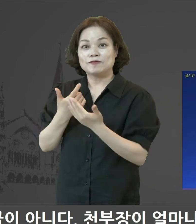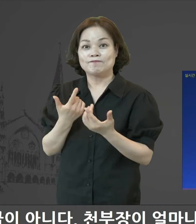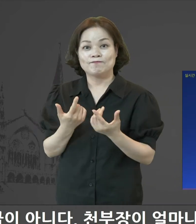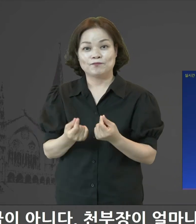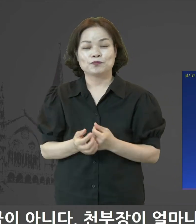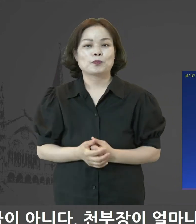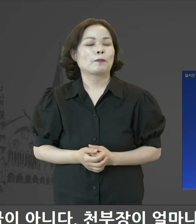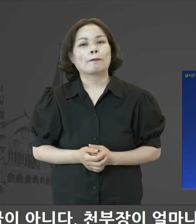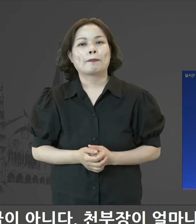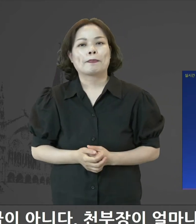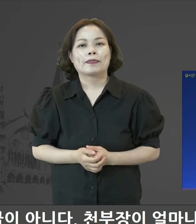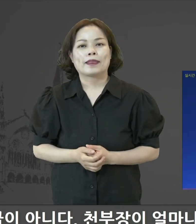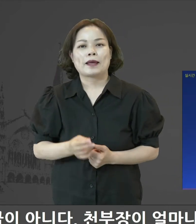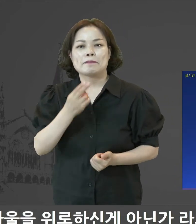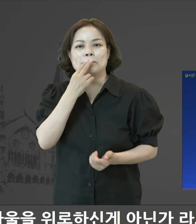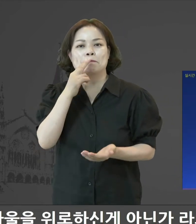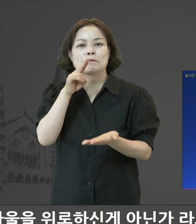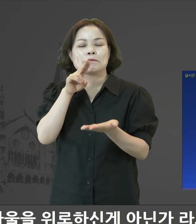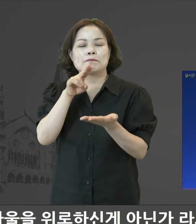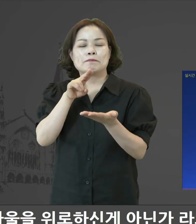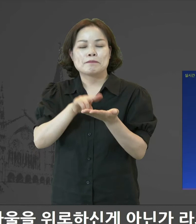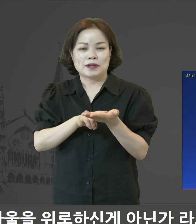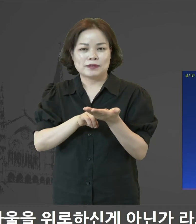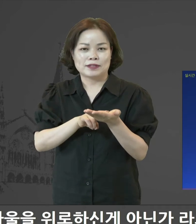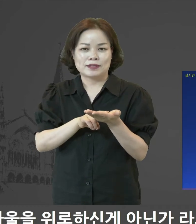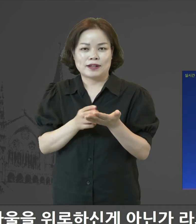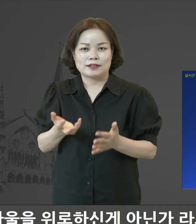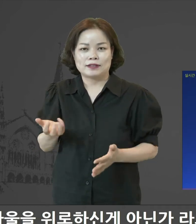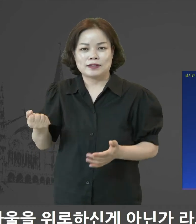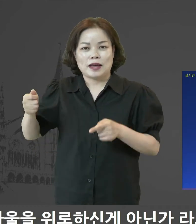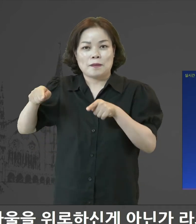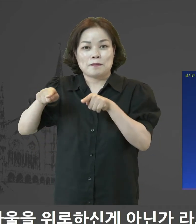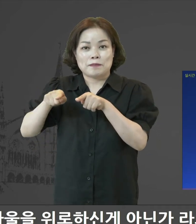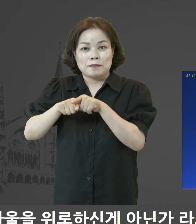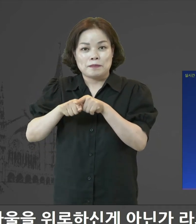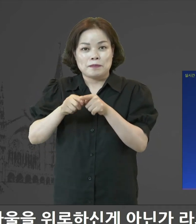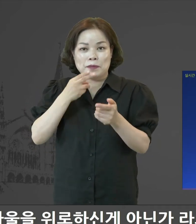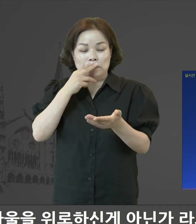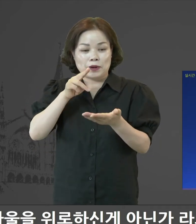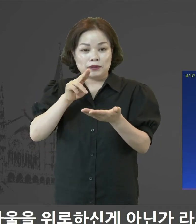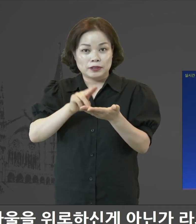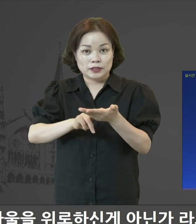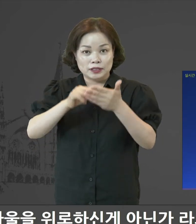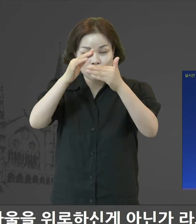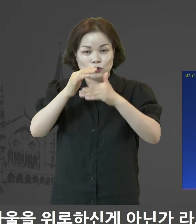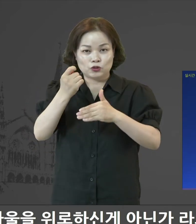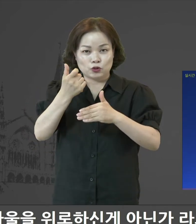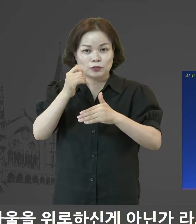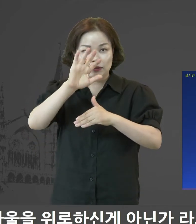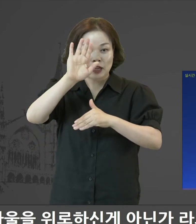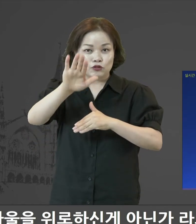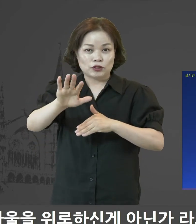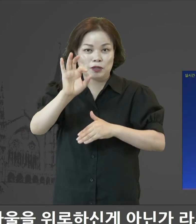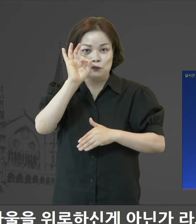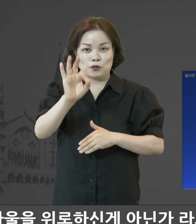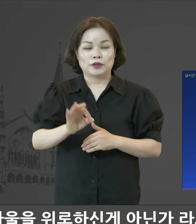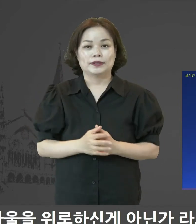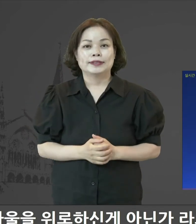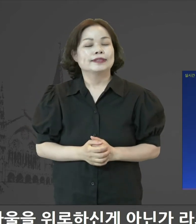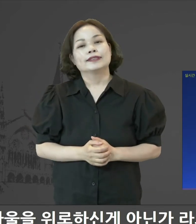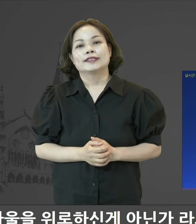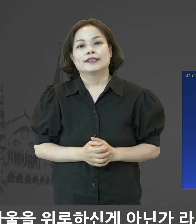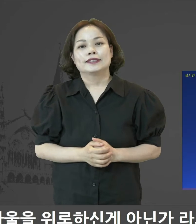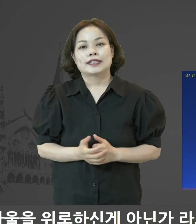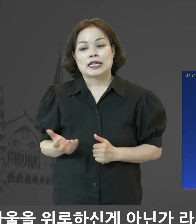거기에 편지까지 들려서 보내고 있습니다. 이 편지 내용은 이제 조금 있다가 살피고요. 자, 이제